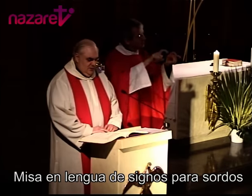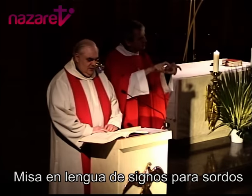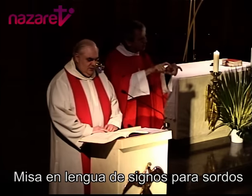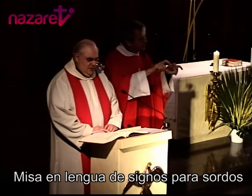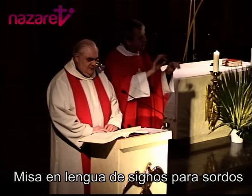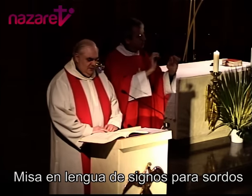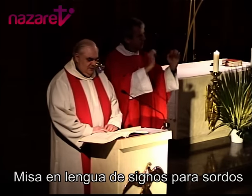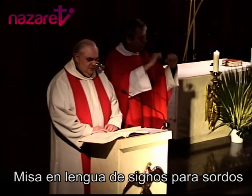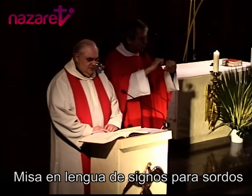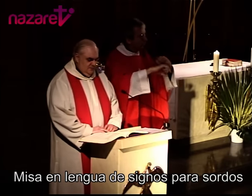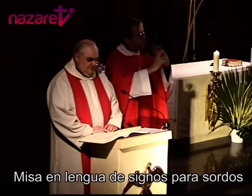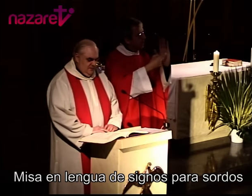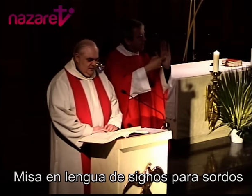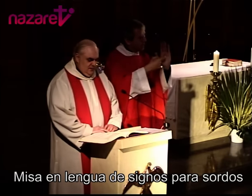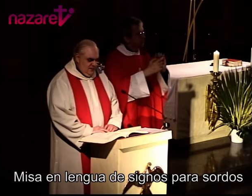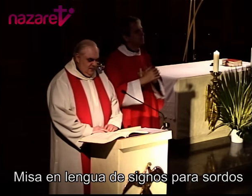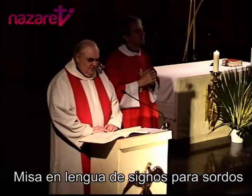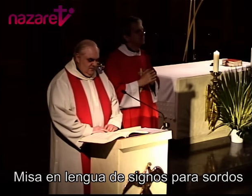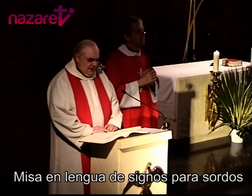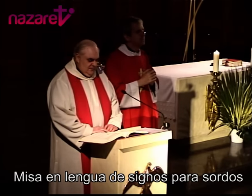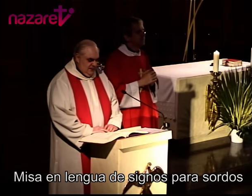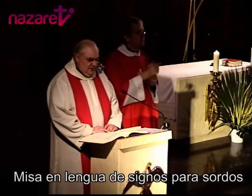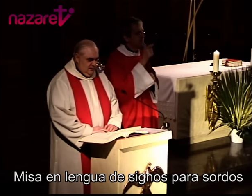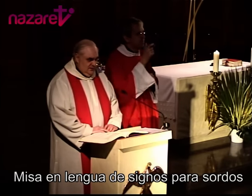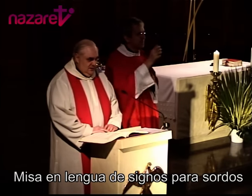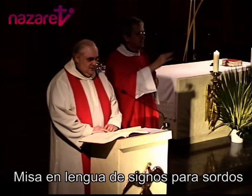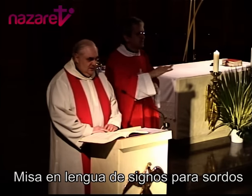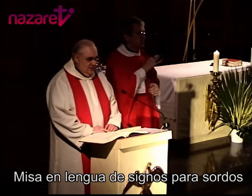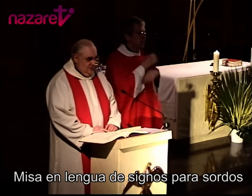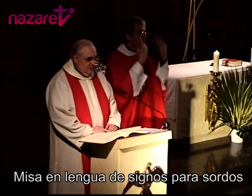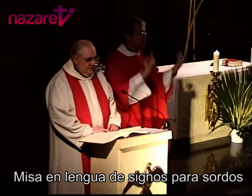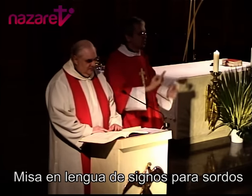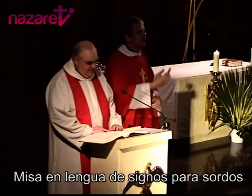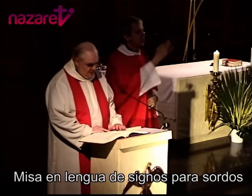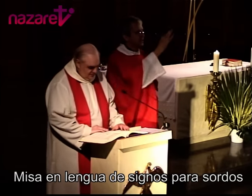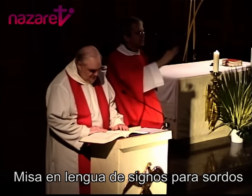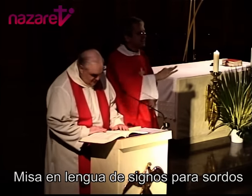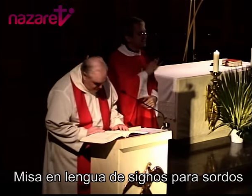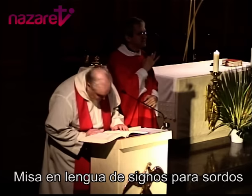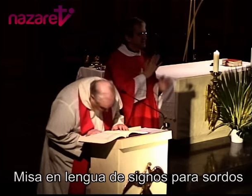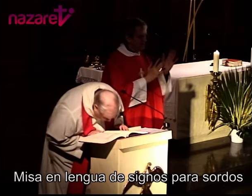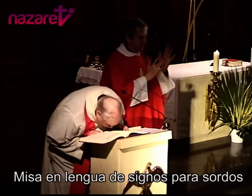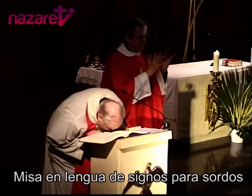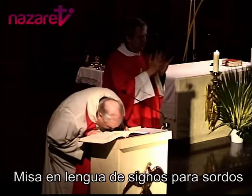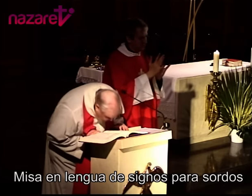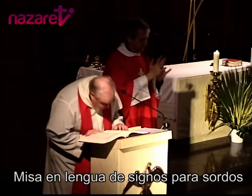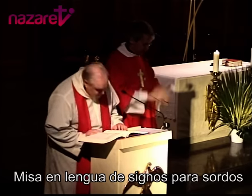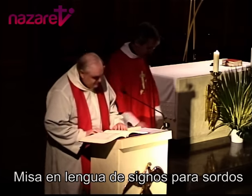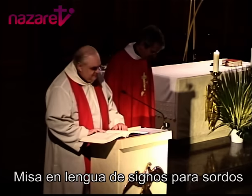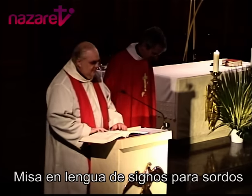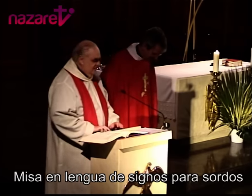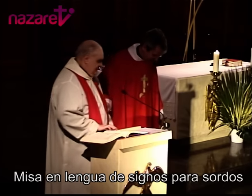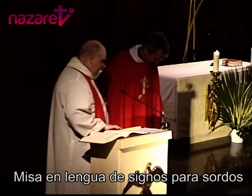de acuerdo con el precepto. Palabra del Señor. Gloria a ti, Señor